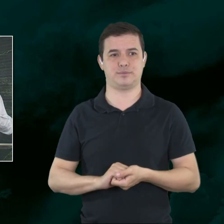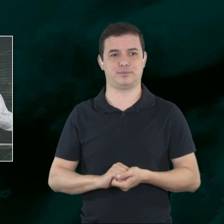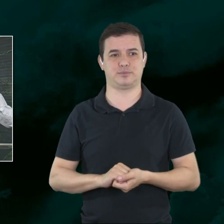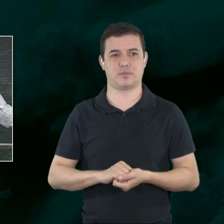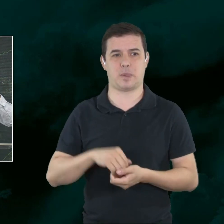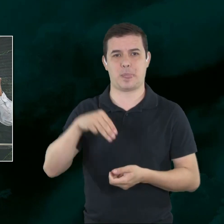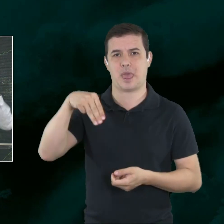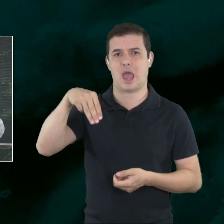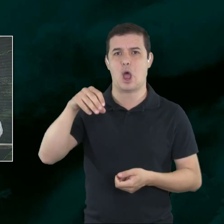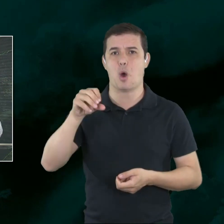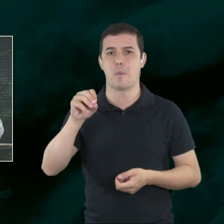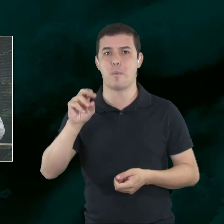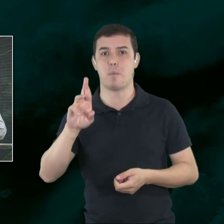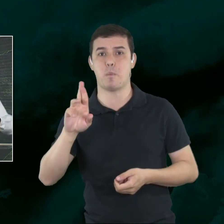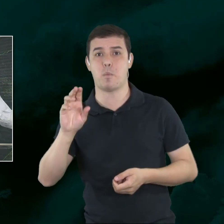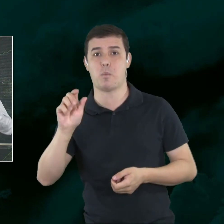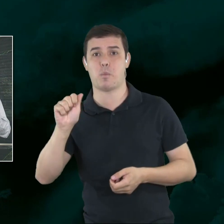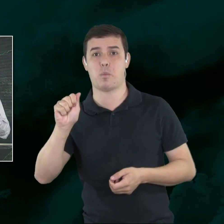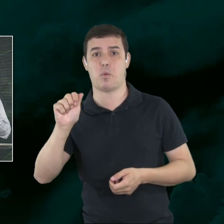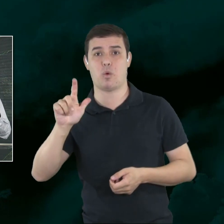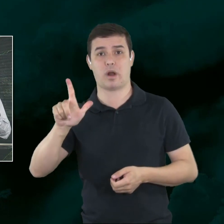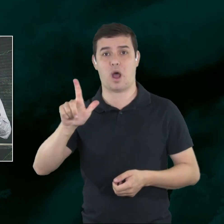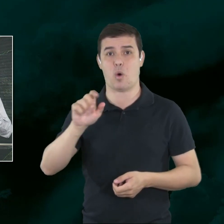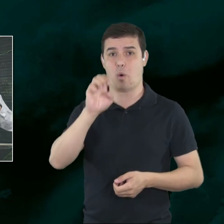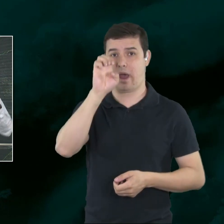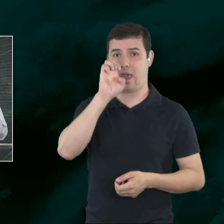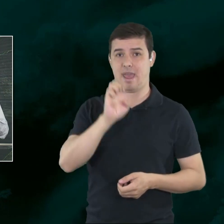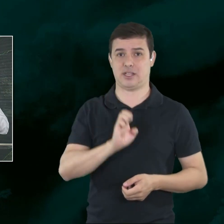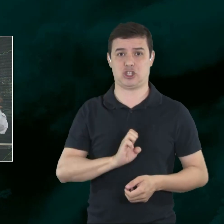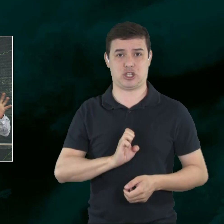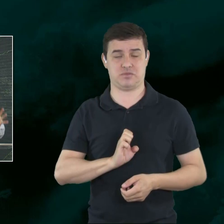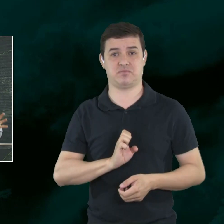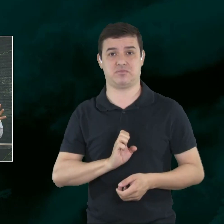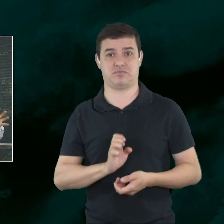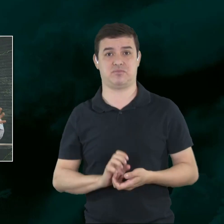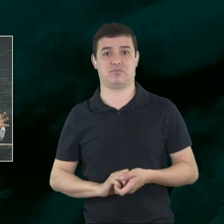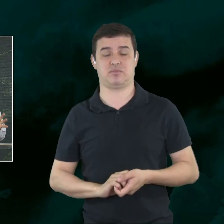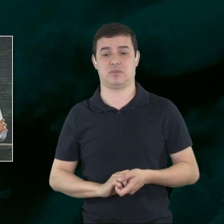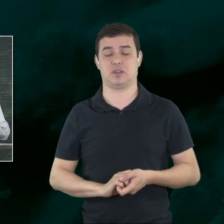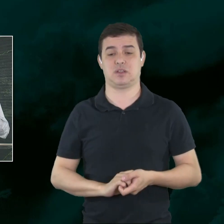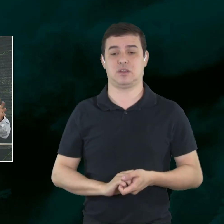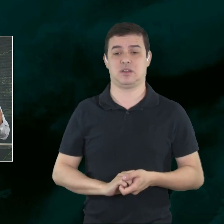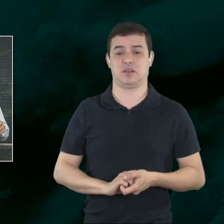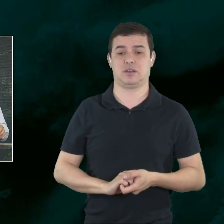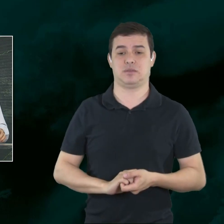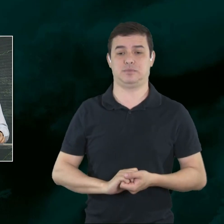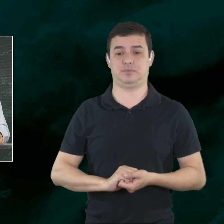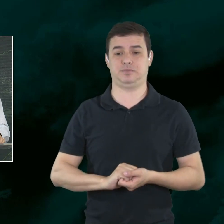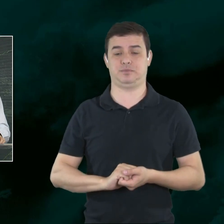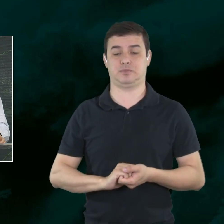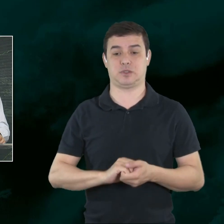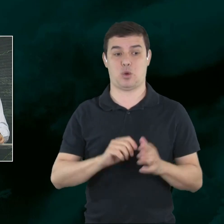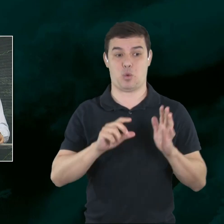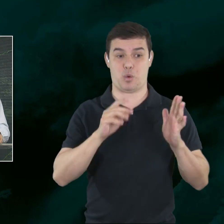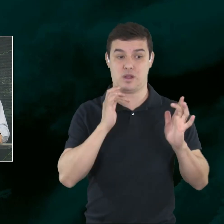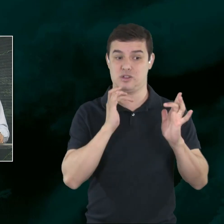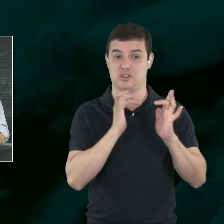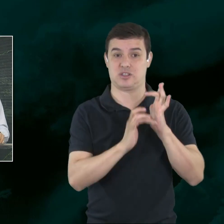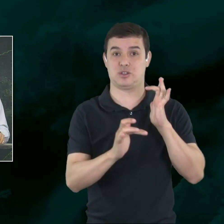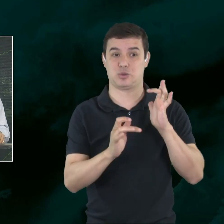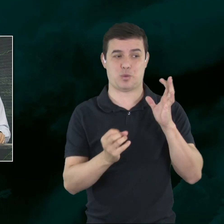Então, quando o anticristo surgir, ele não quer, né, que essas coisas sejam restrição para as suas ações, para os seus movimentos.